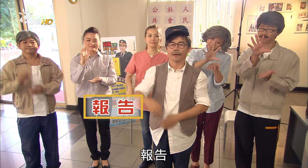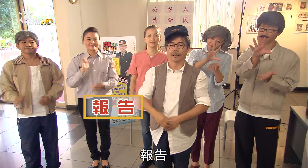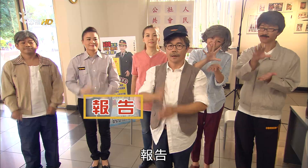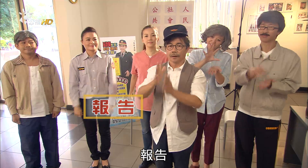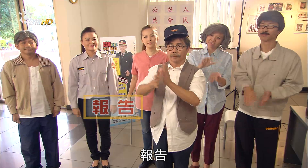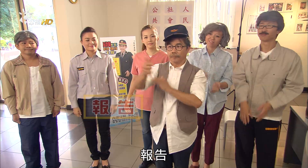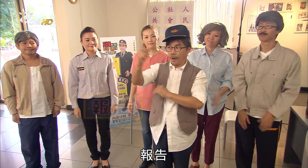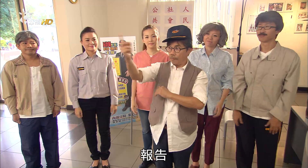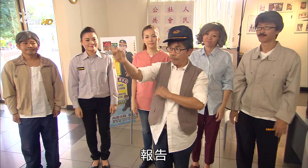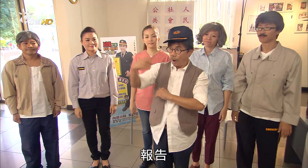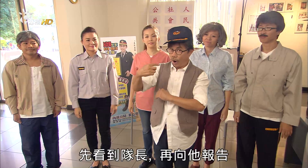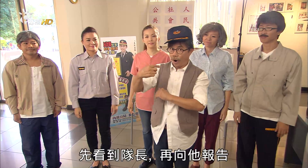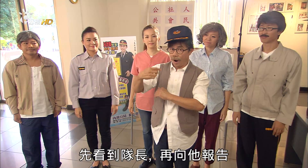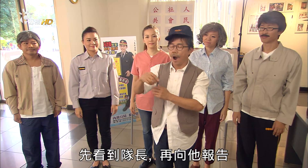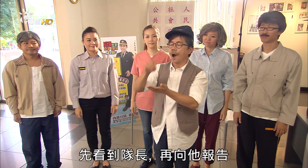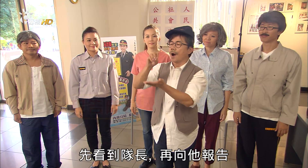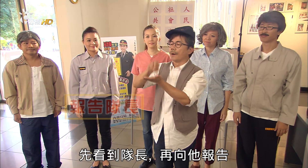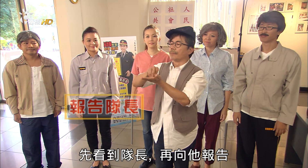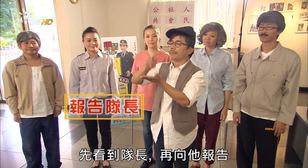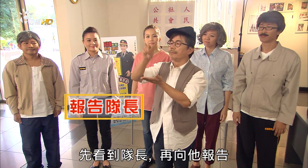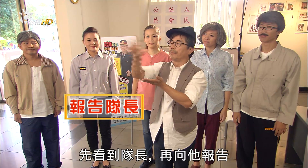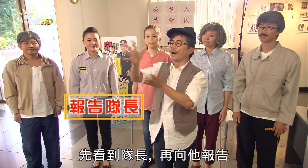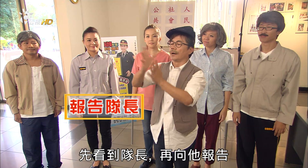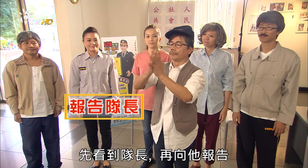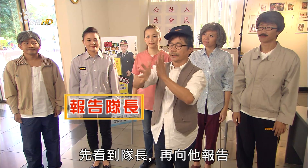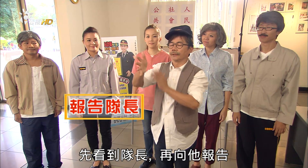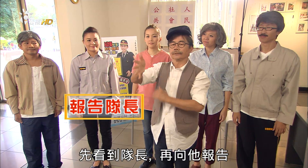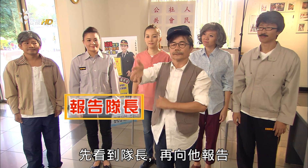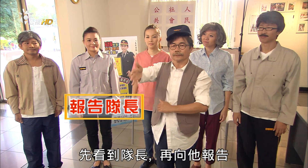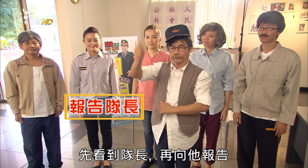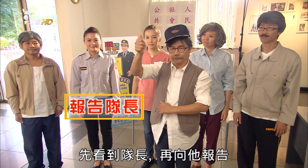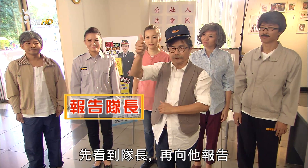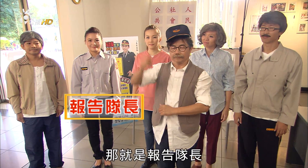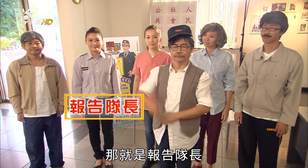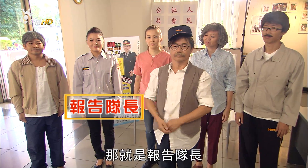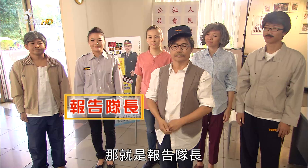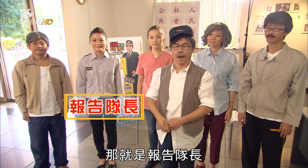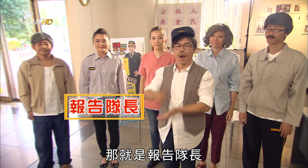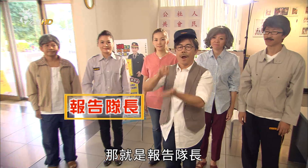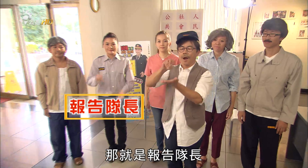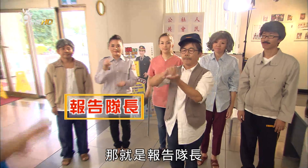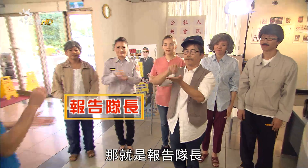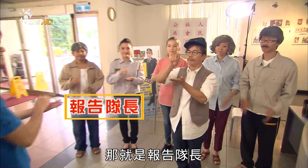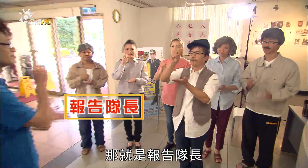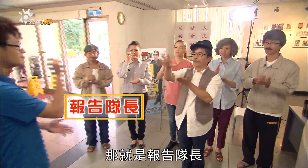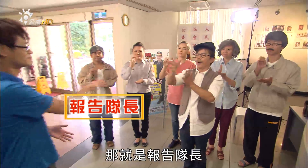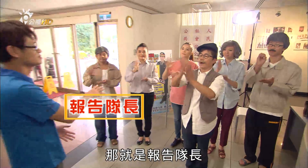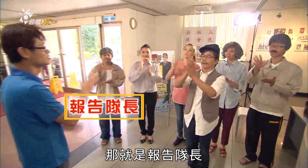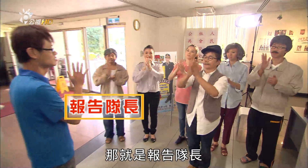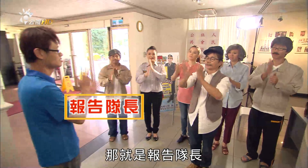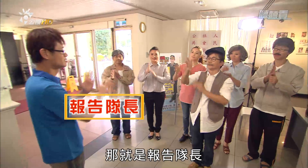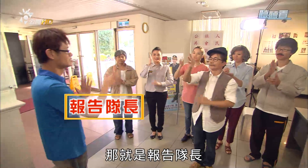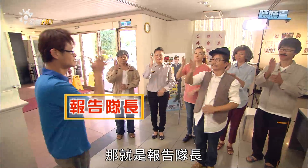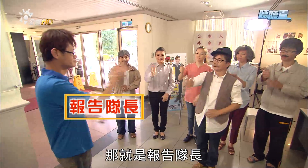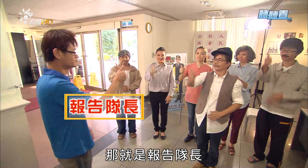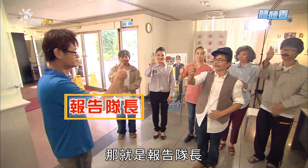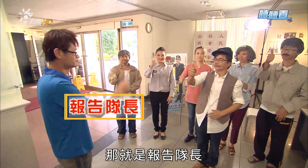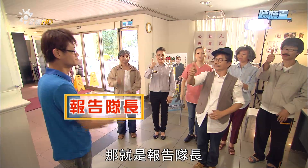告。 先看到队长，再向他报告，那就是报告队长。